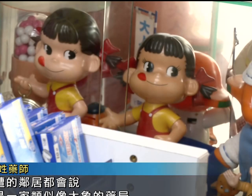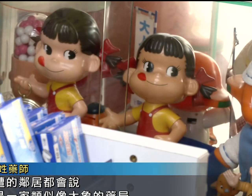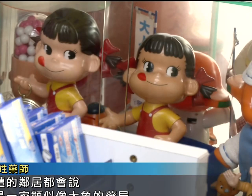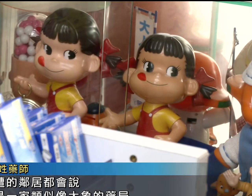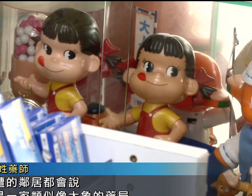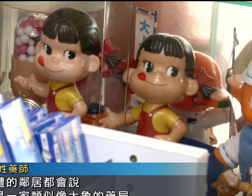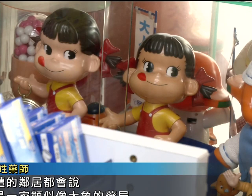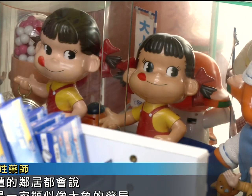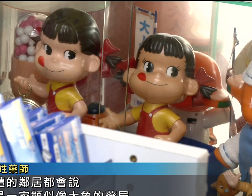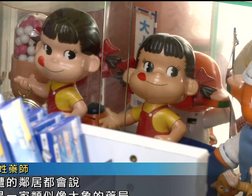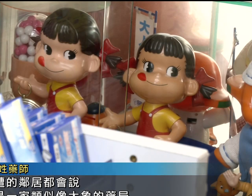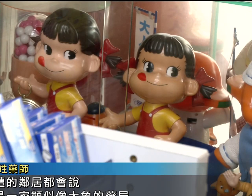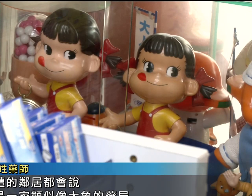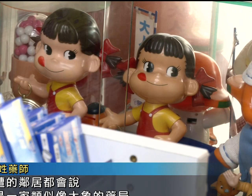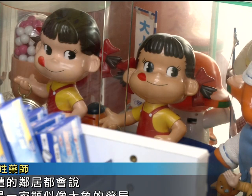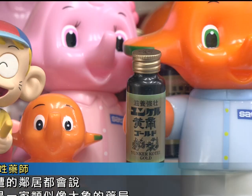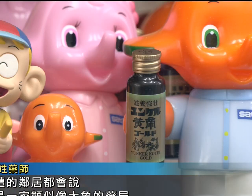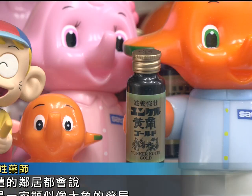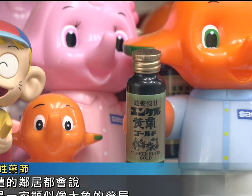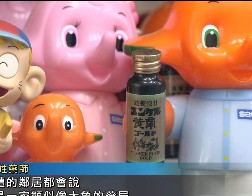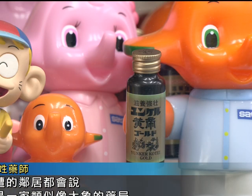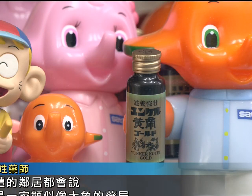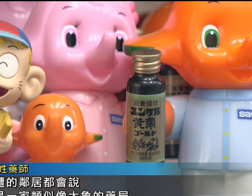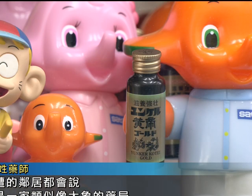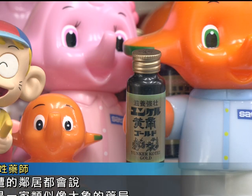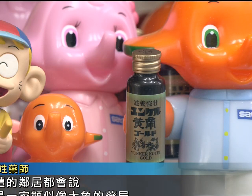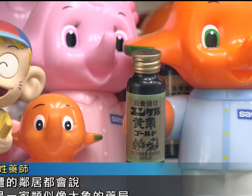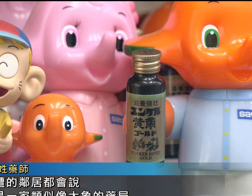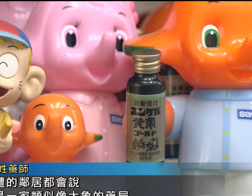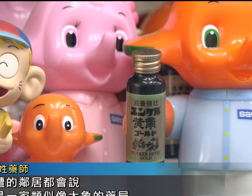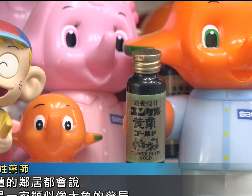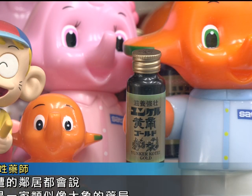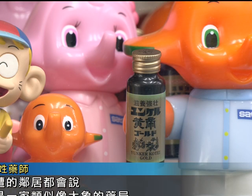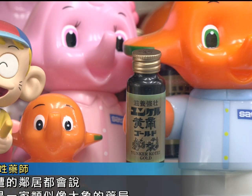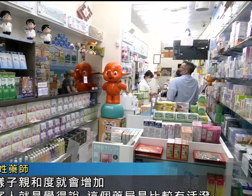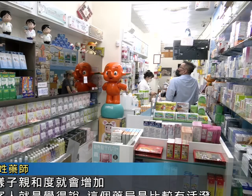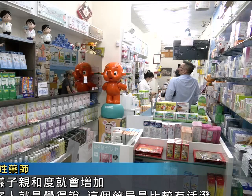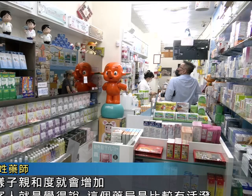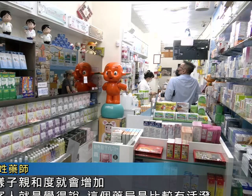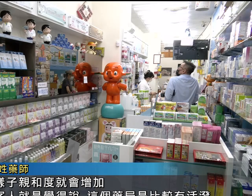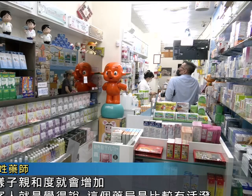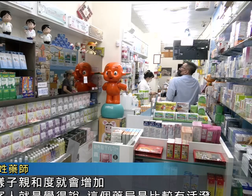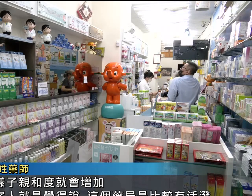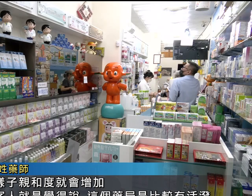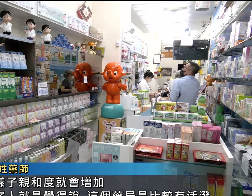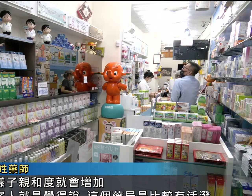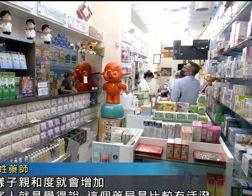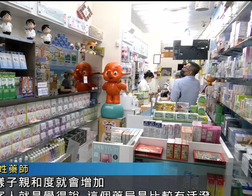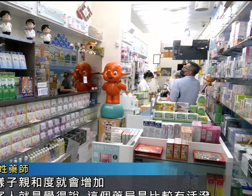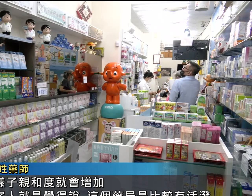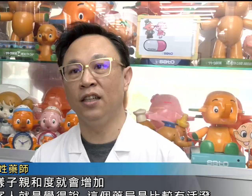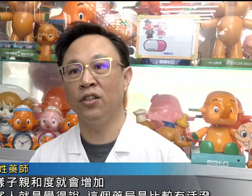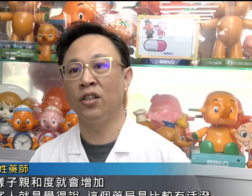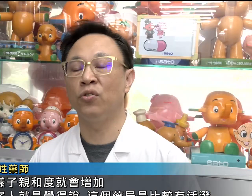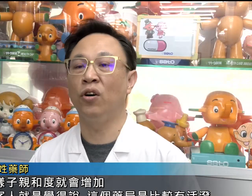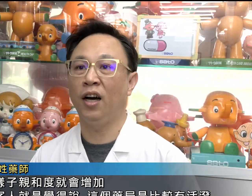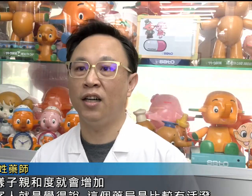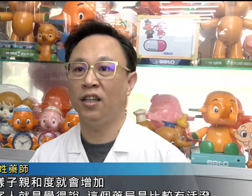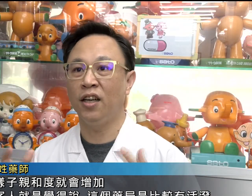居都会说啊，这是一家类似像大象的药局，这样子亲和度就会增加，让客人就说啊，这个药